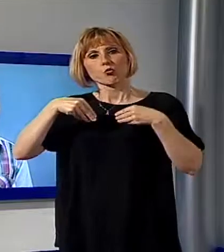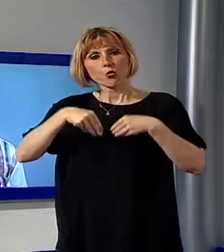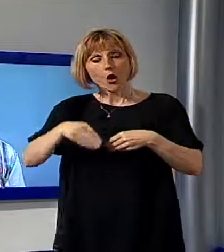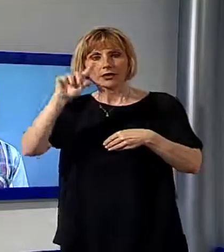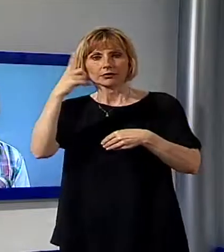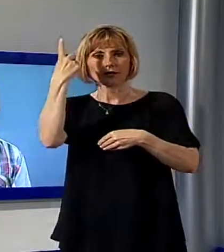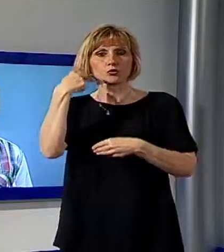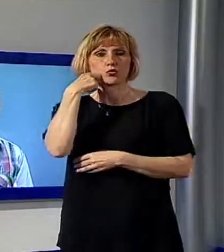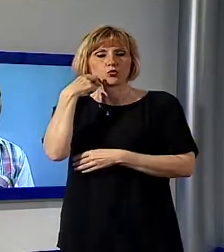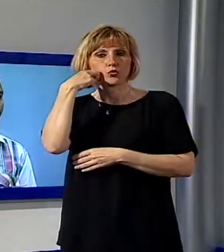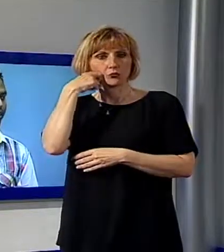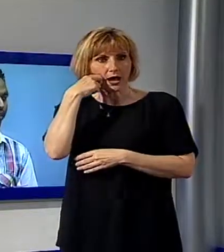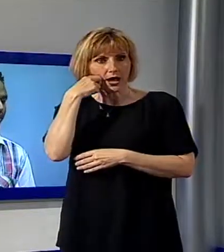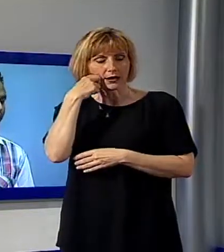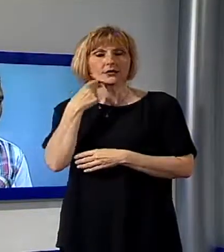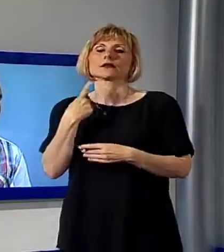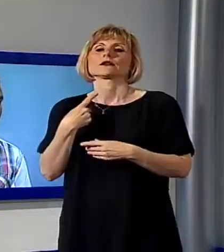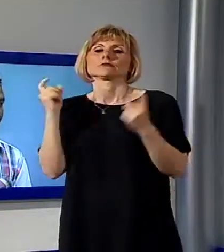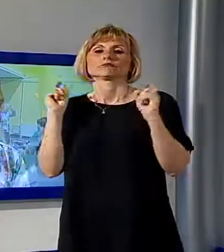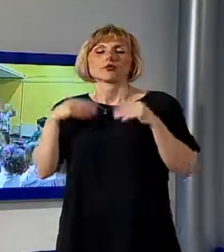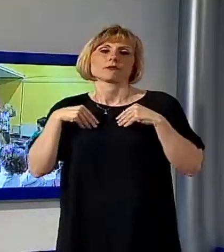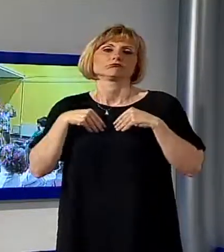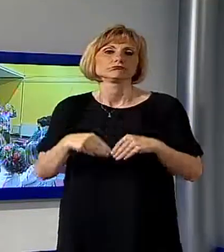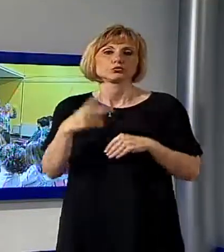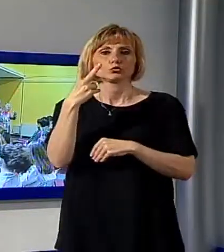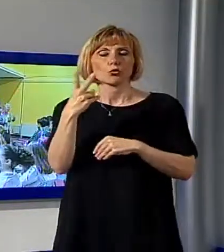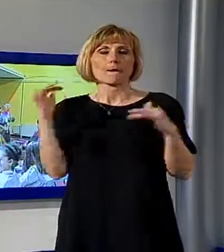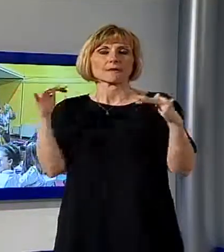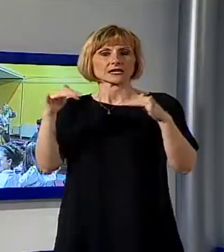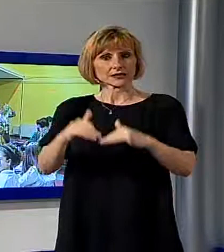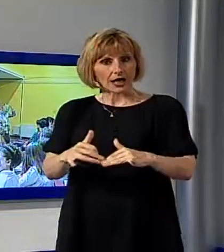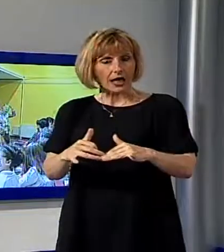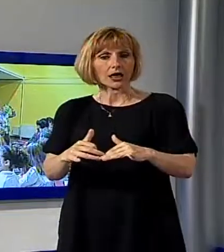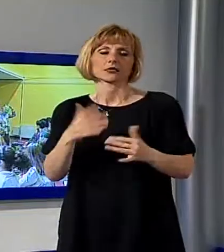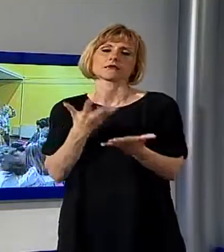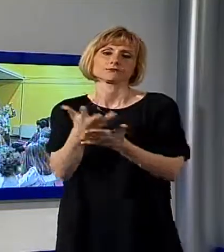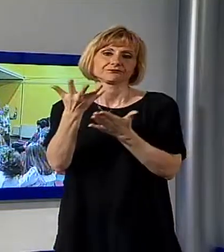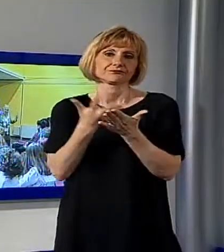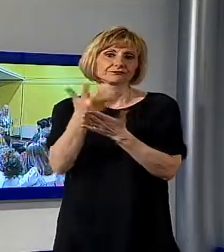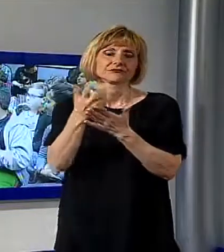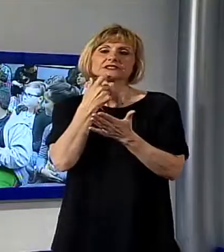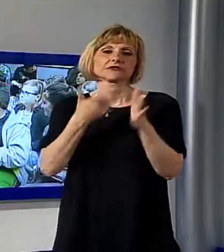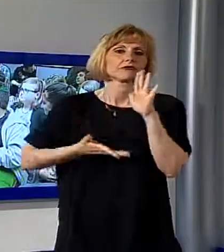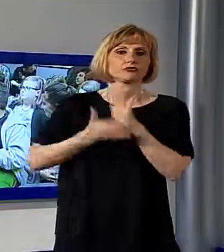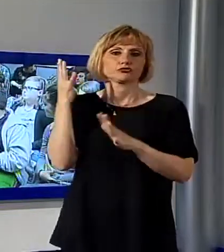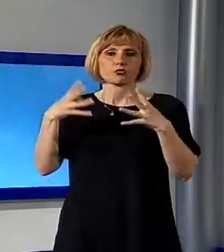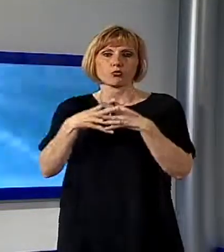Amnesty International insieme a due migranti alle medie custodenobili per parlare del dramma di chi fugge dalle